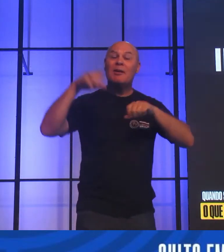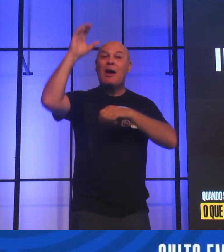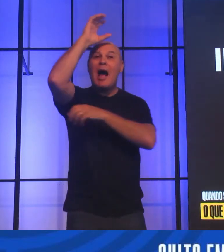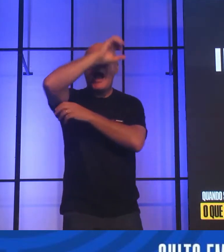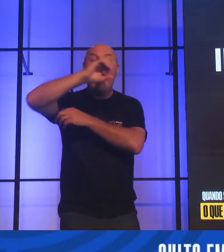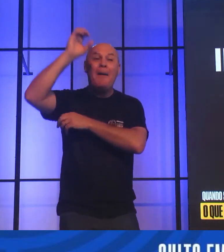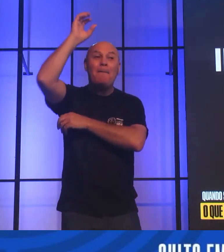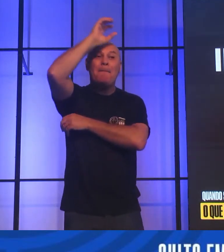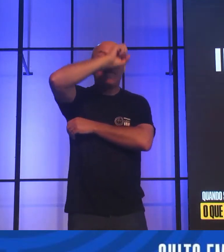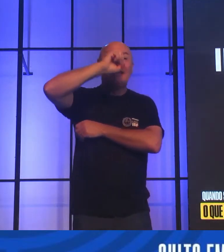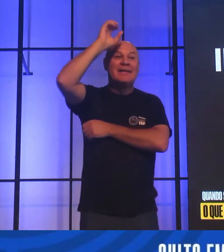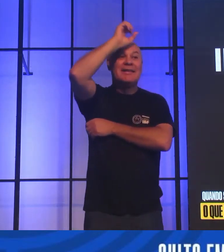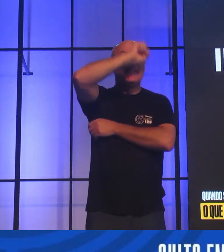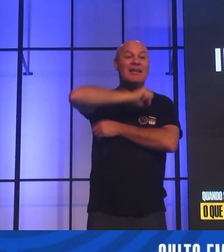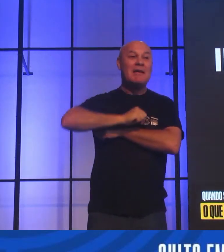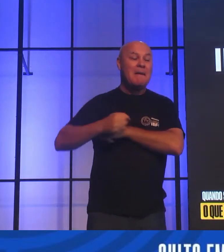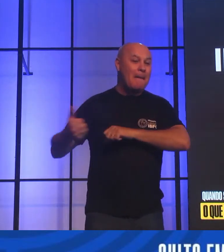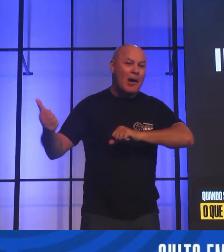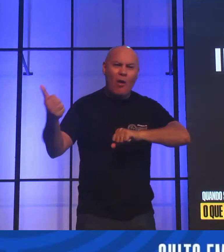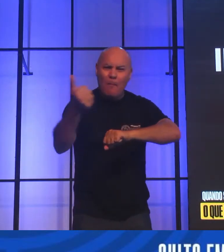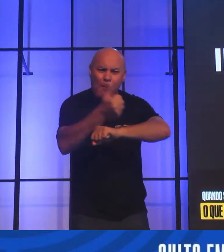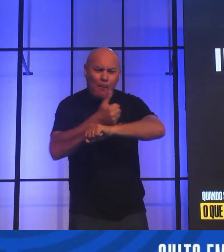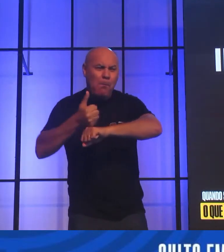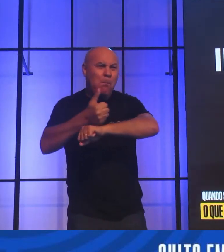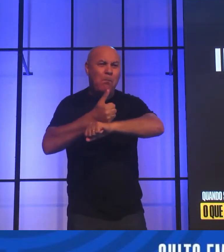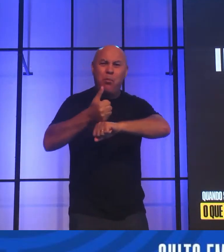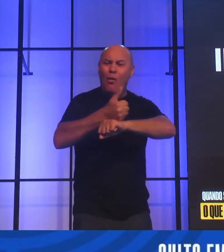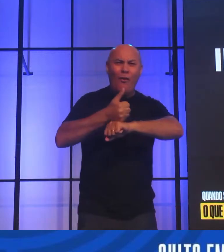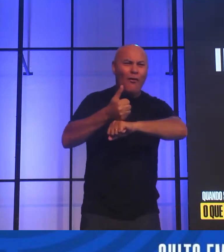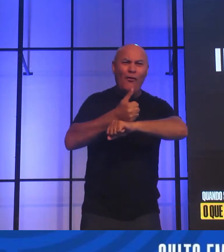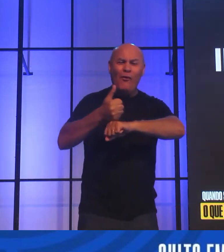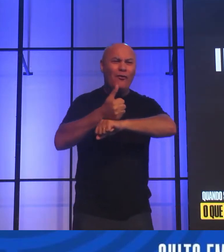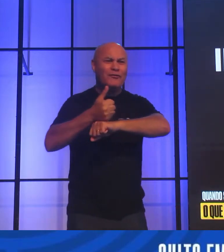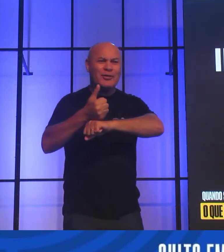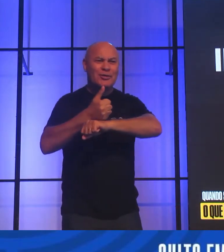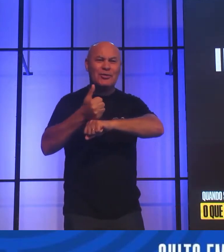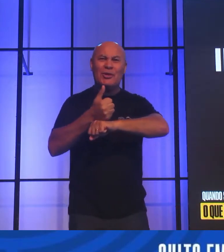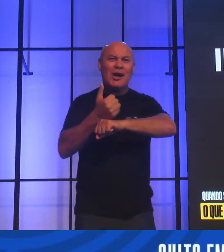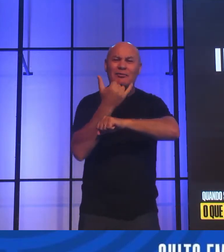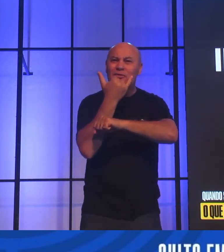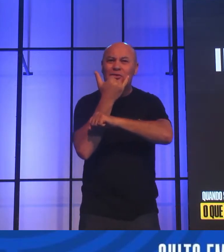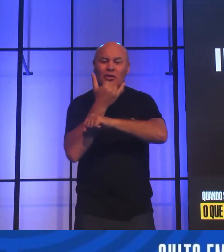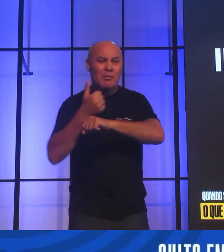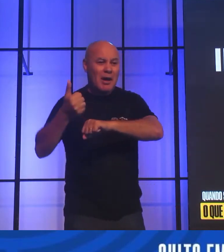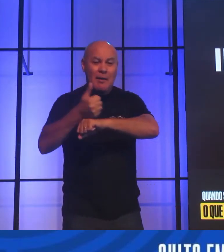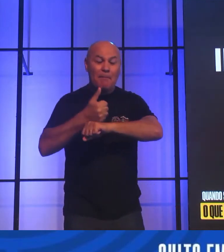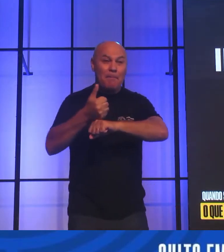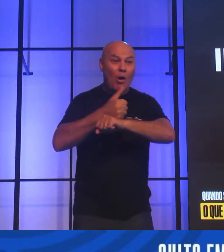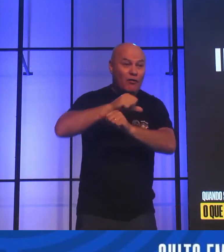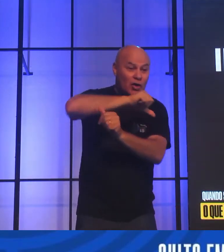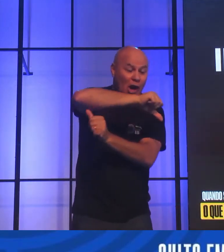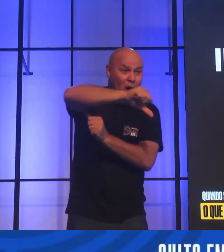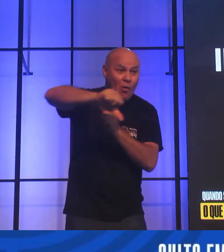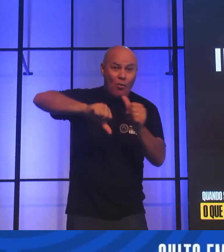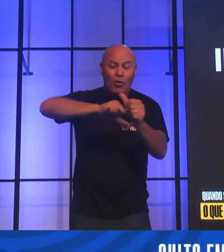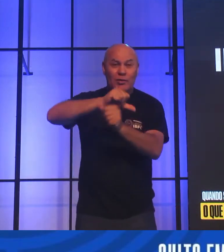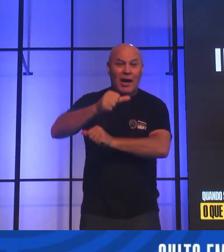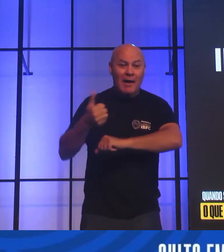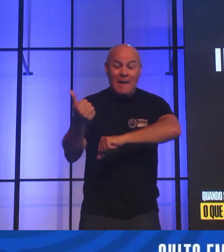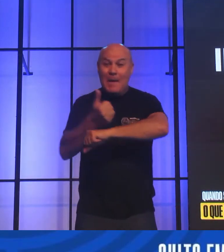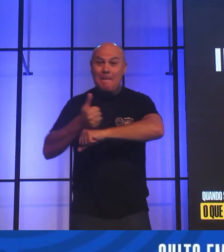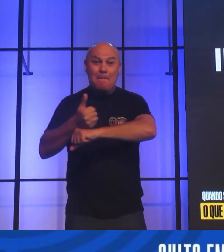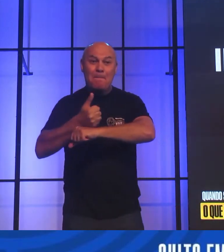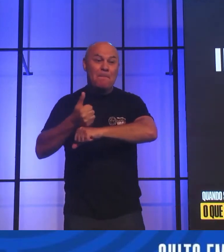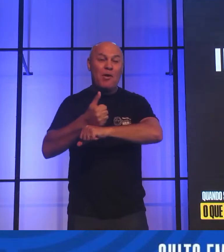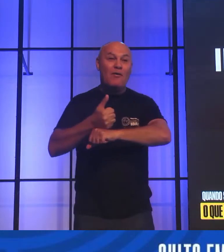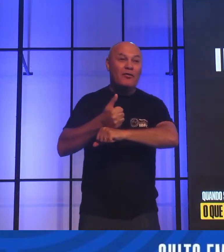não cuidarmos disso, se eu e você não tomarmos cuidado com essas coisas, nós vamos reagir como as